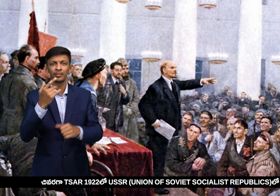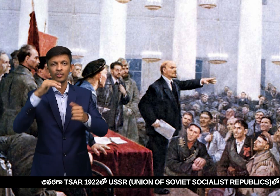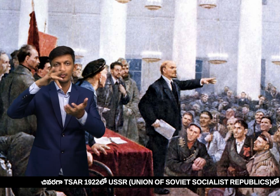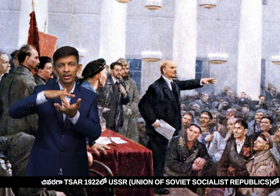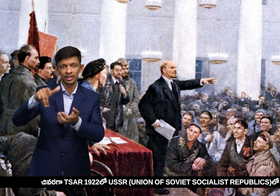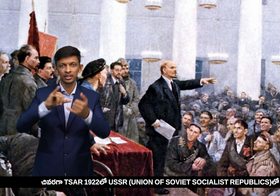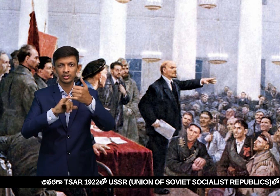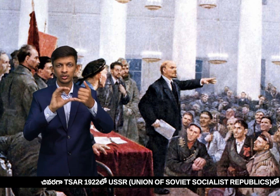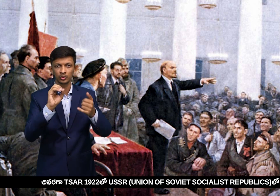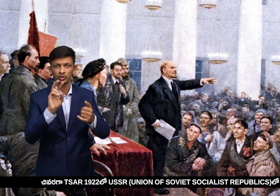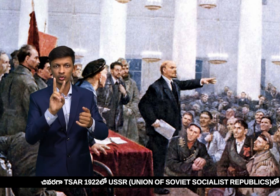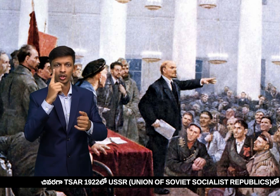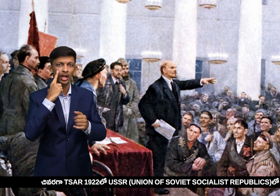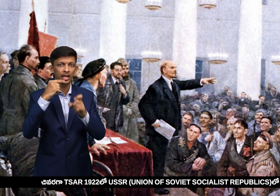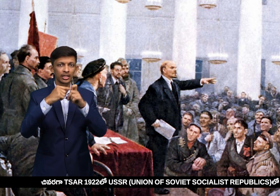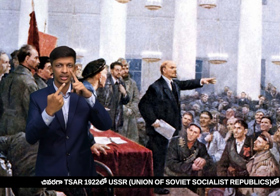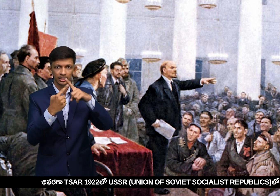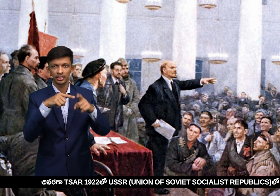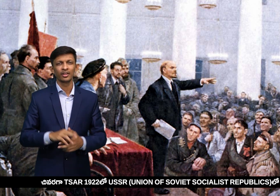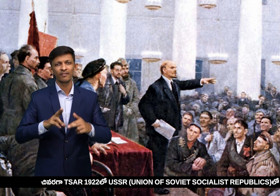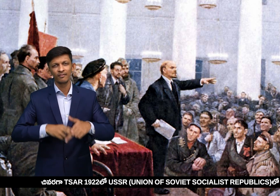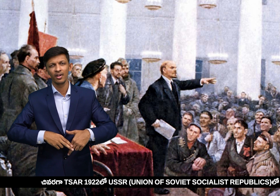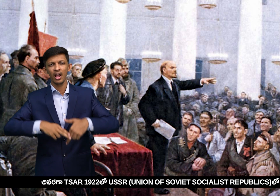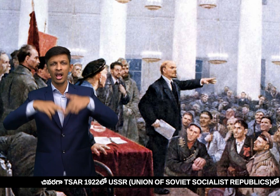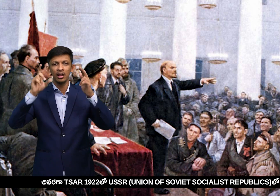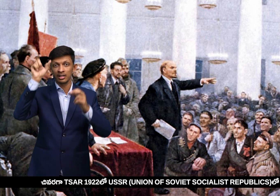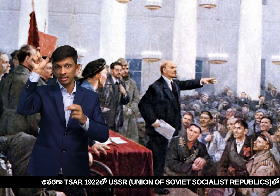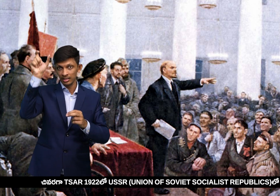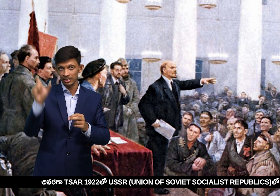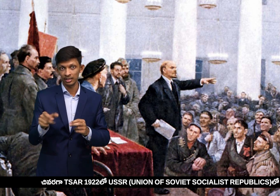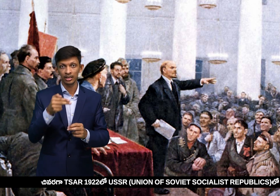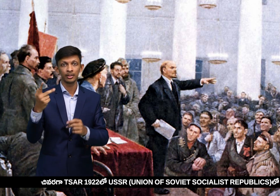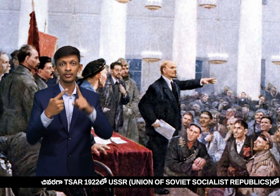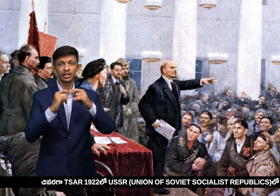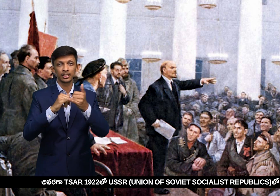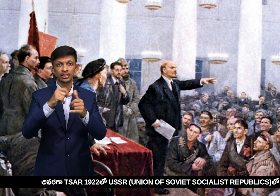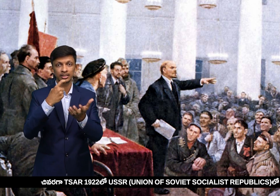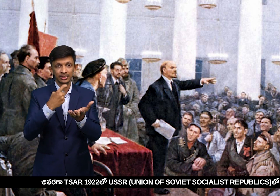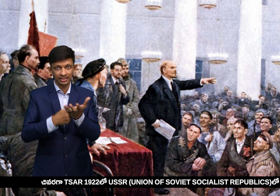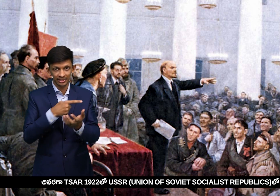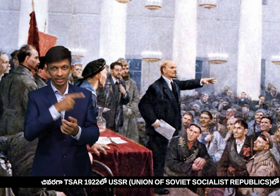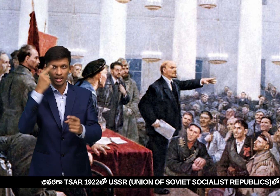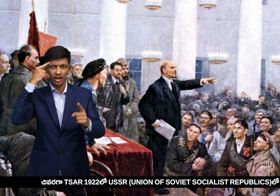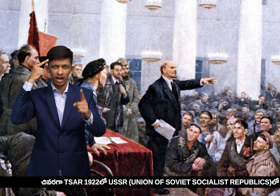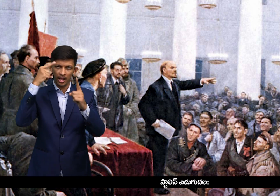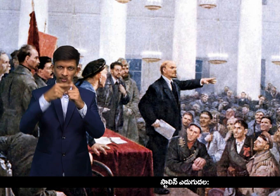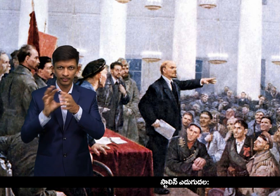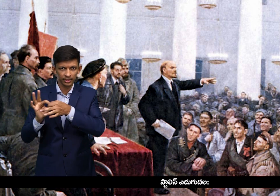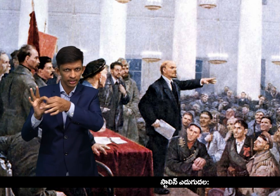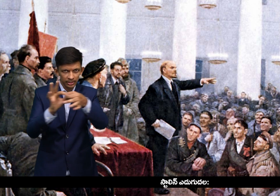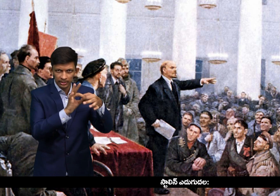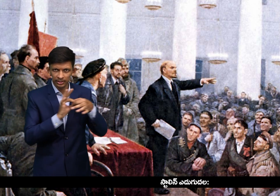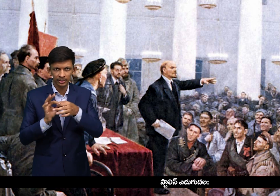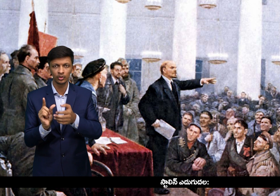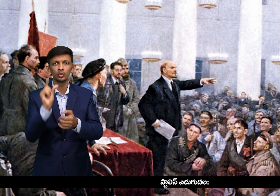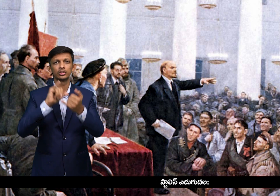1922లో యుఎస్ఎస్ఆర్ యూనియన్ ఆఫ్ సోవియట్ సోషలిస్ట్ రిపబ్లిక్స్లో చేరడానికి అంగీకరించారు.